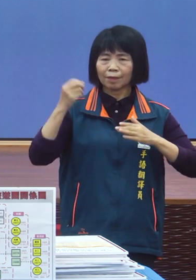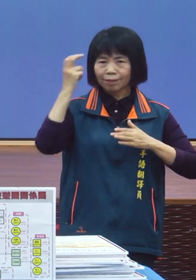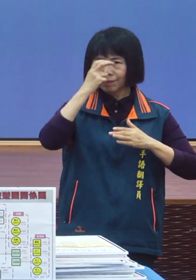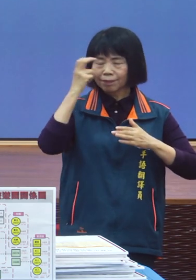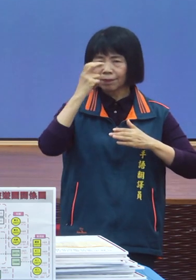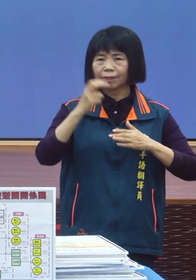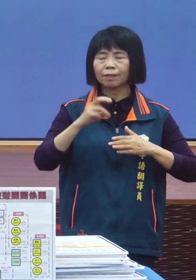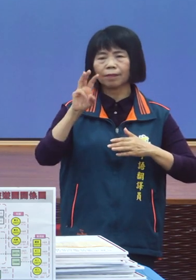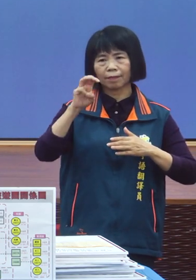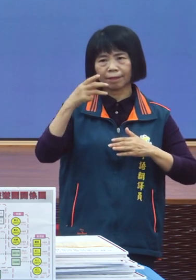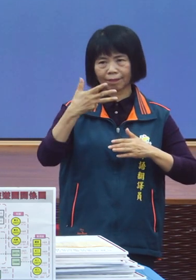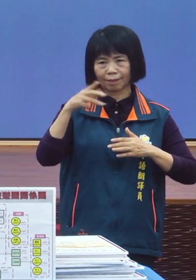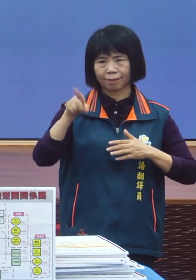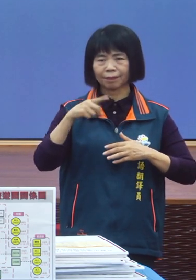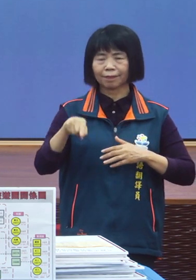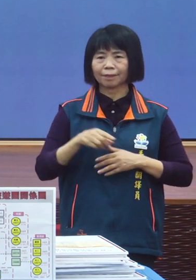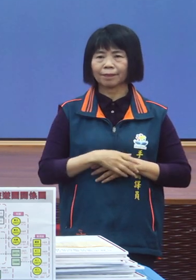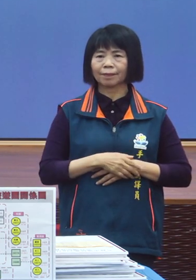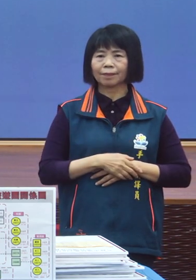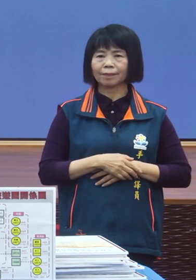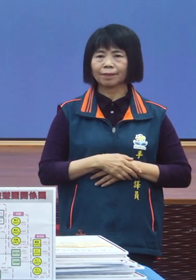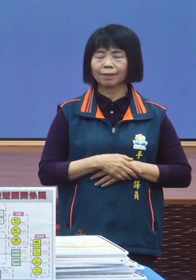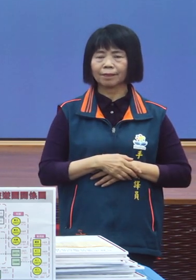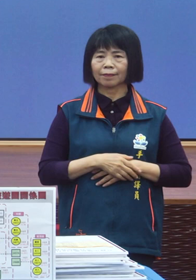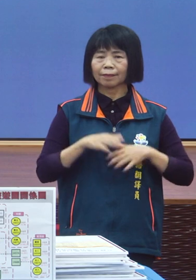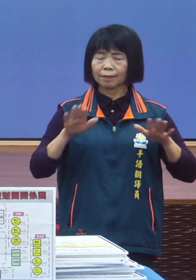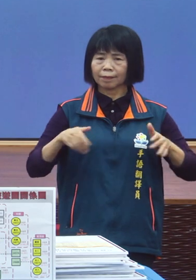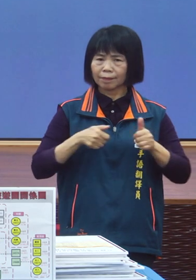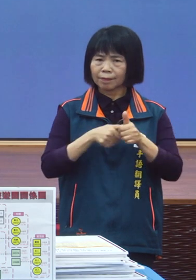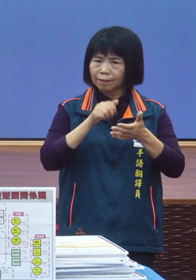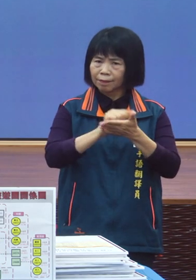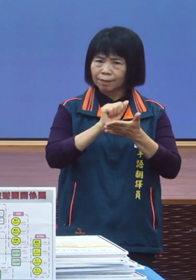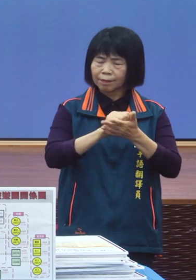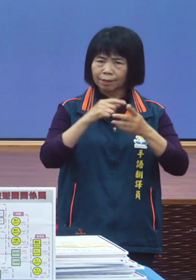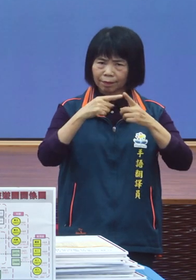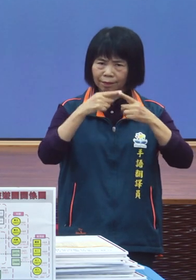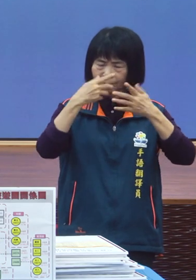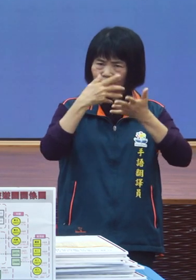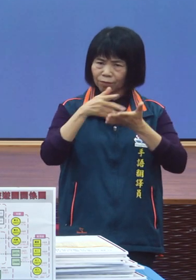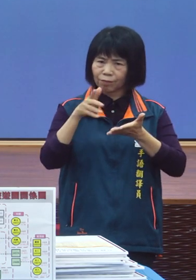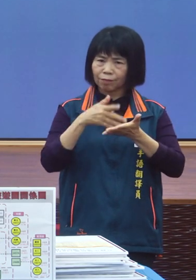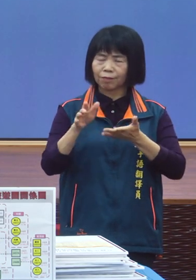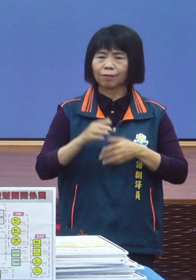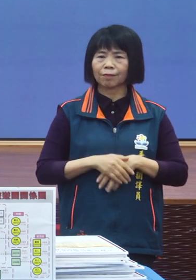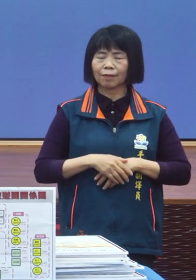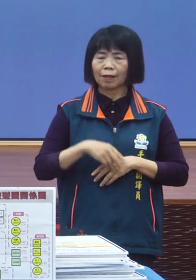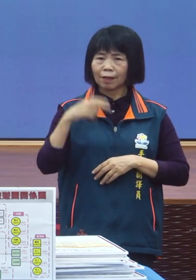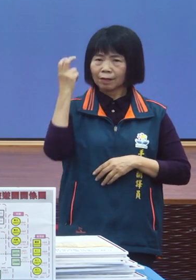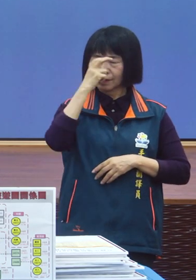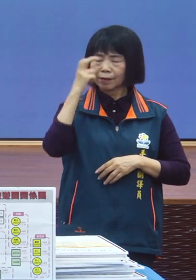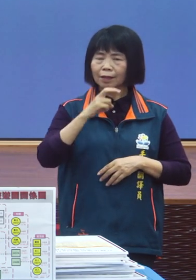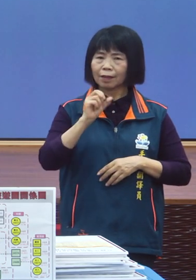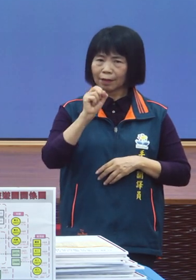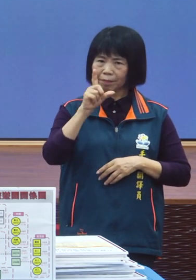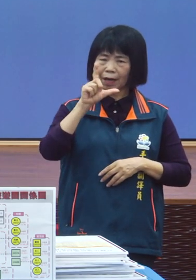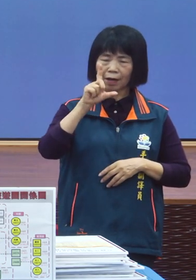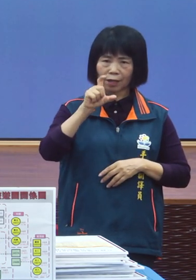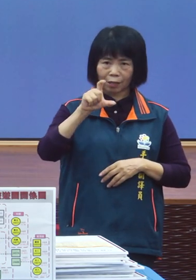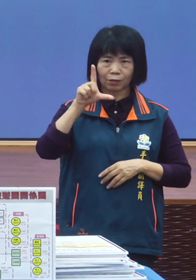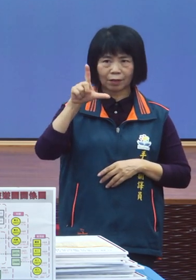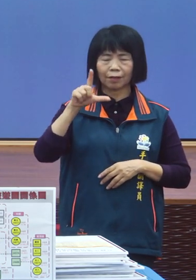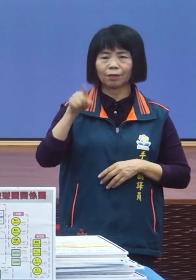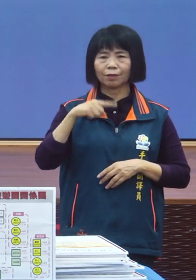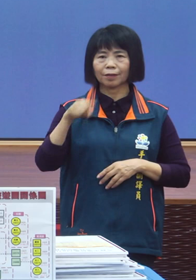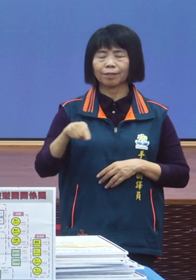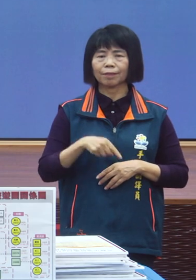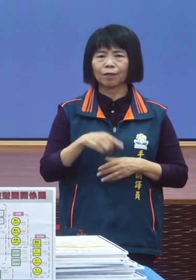38人那所以这次框列的人数比较多。那裁剪呢166位那在